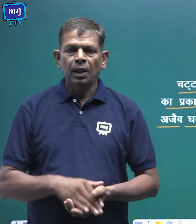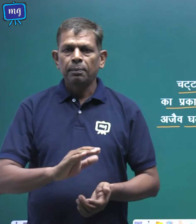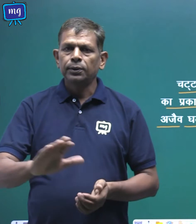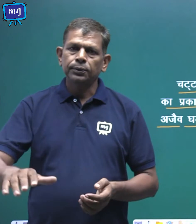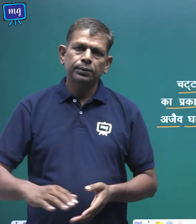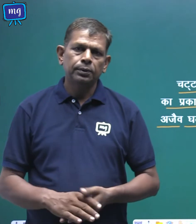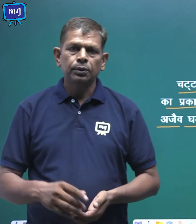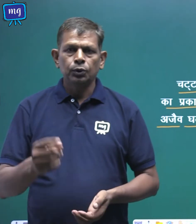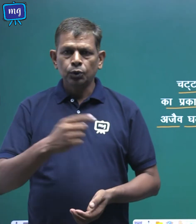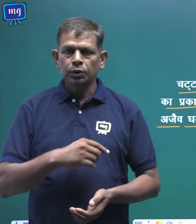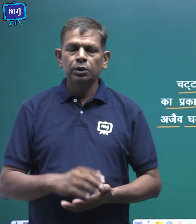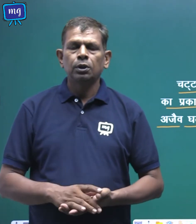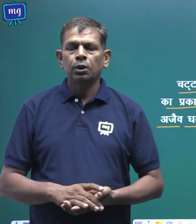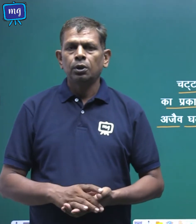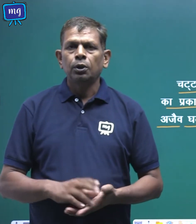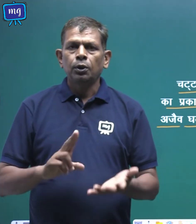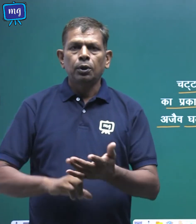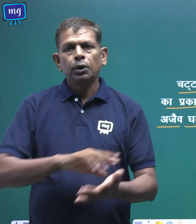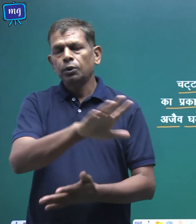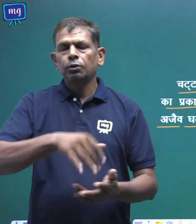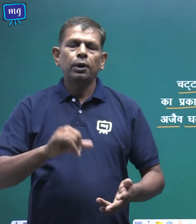बच्चों, जो चीजें प्राकृतिक हैं